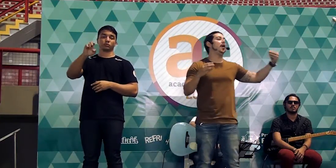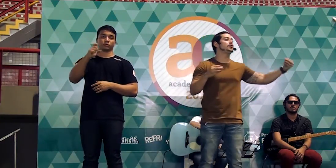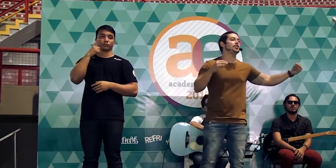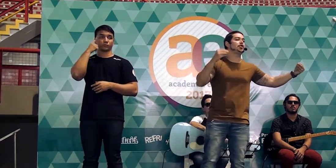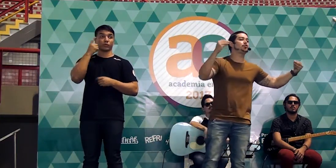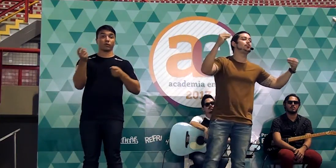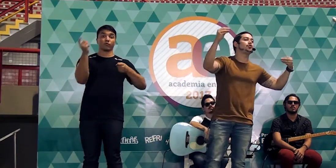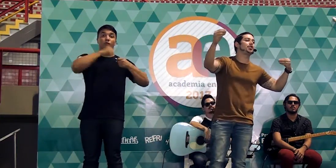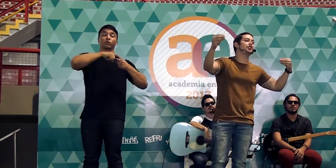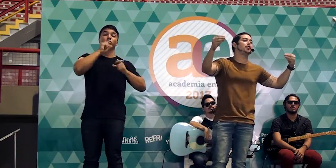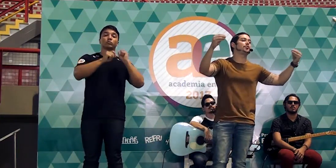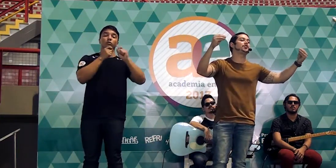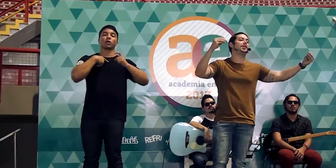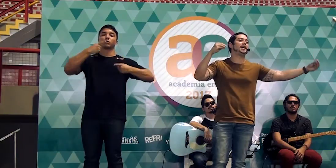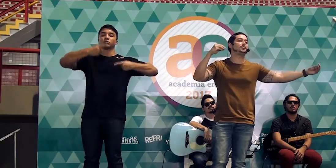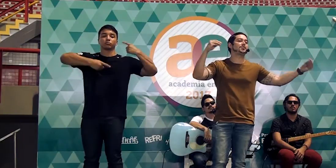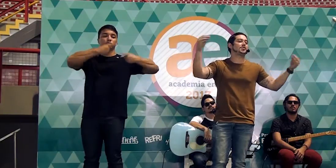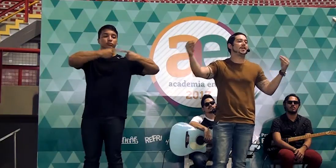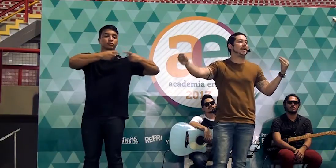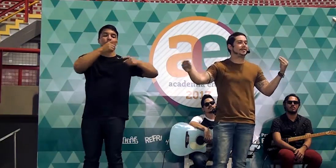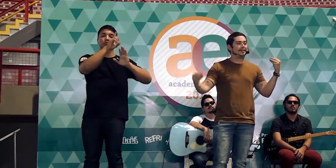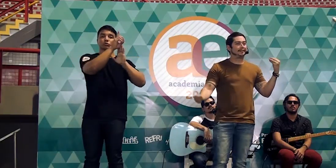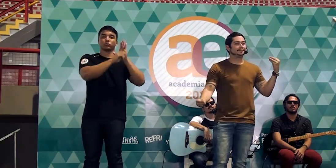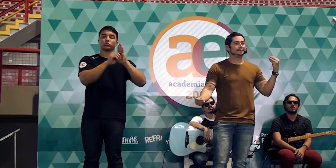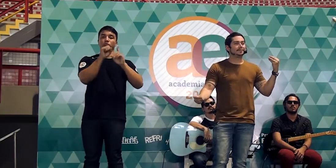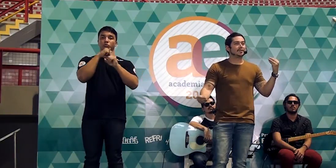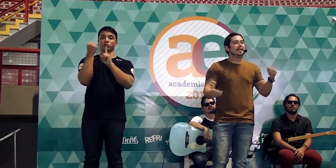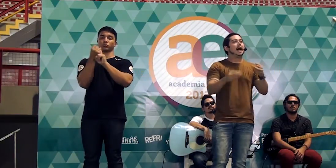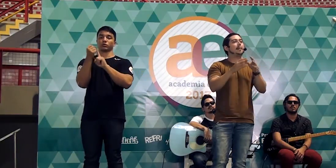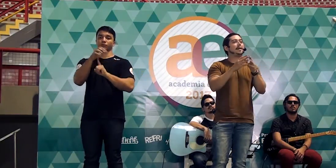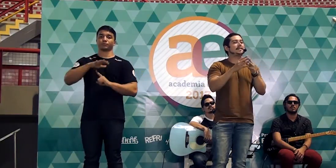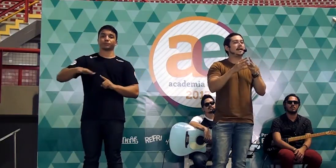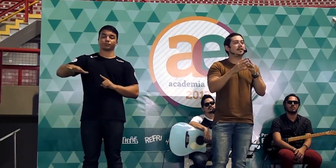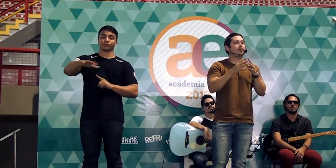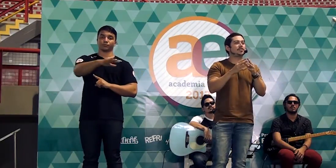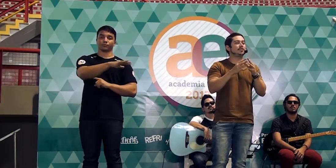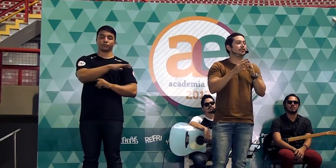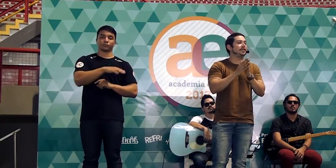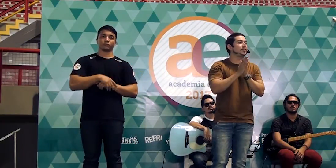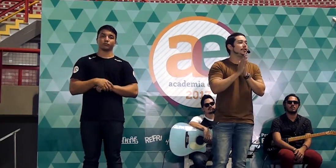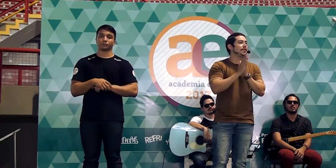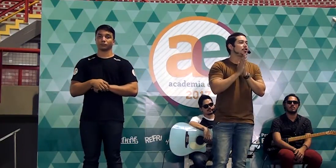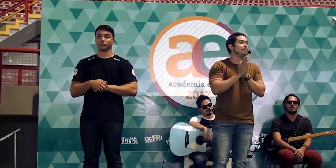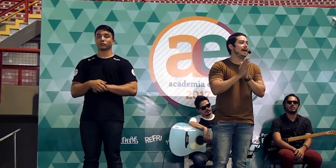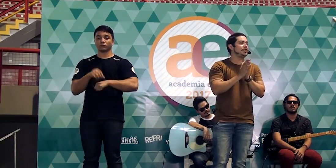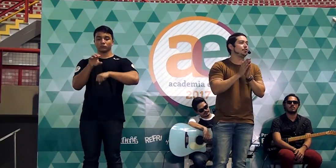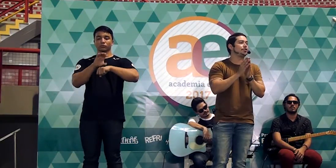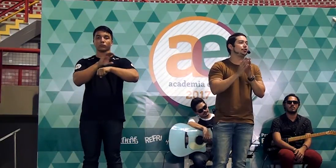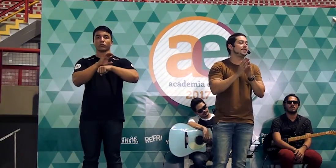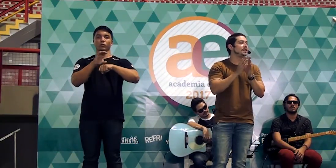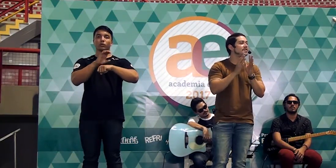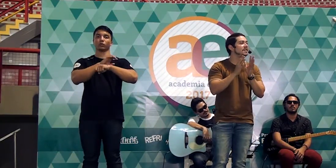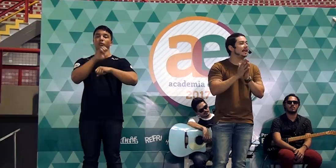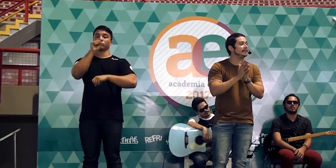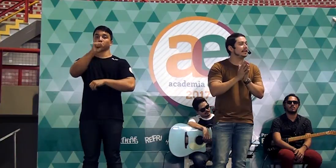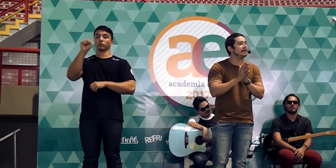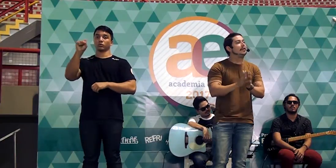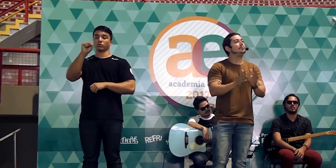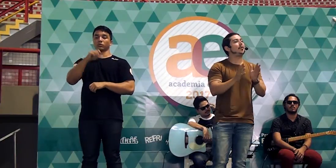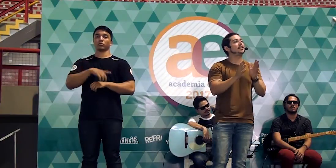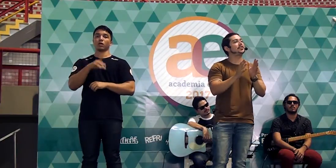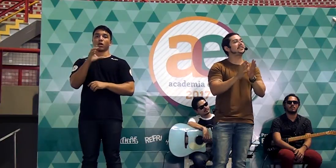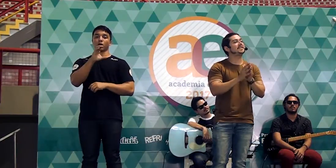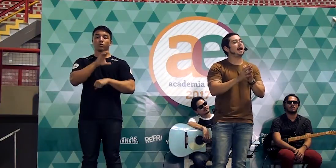brasileiro volte a discutir sobre os direitos sociais. Apesar de que a Constituição de 88 é chamada de Constituição